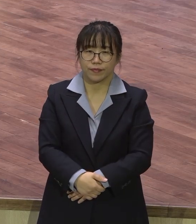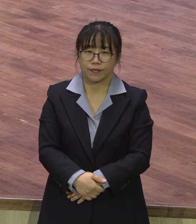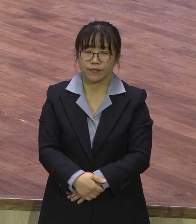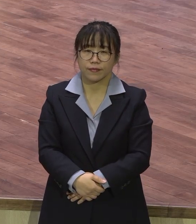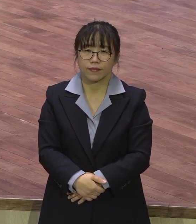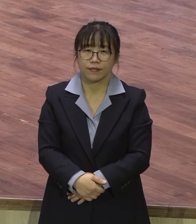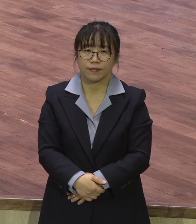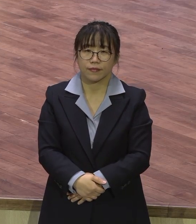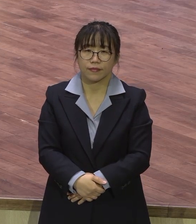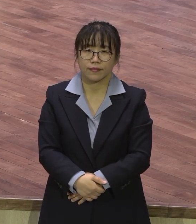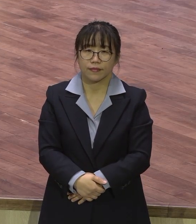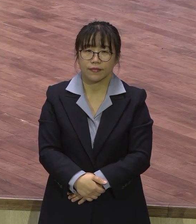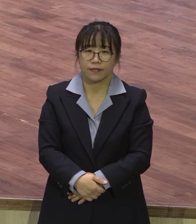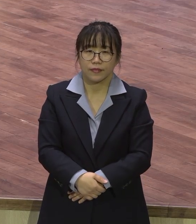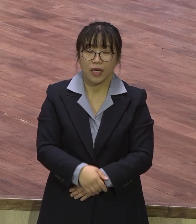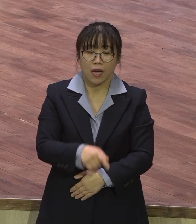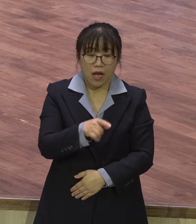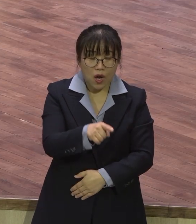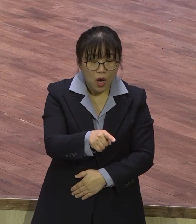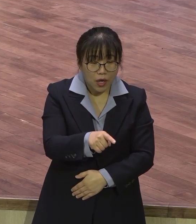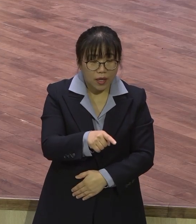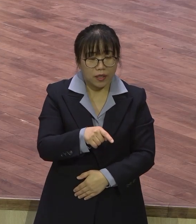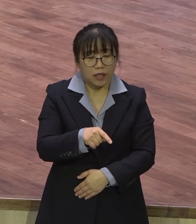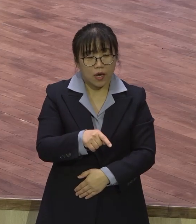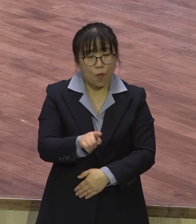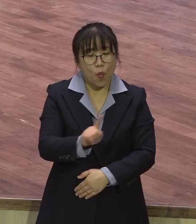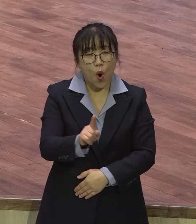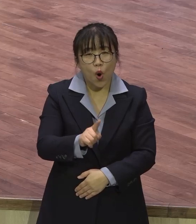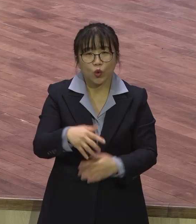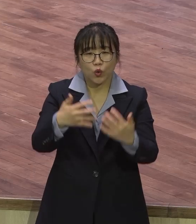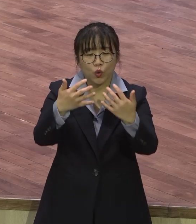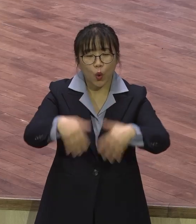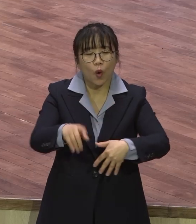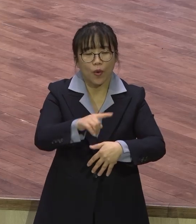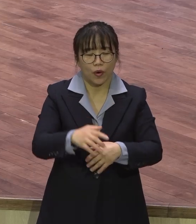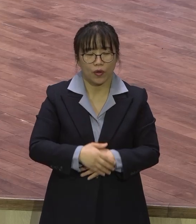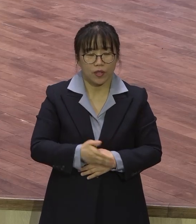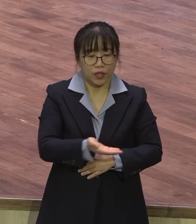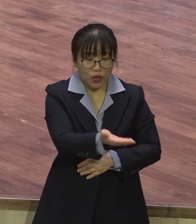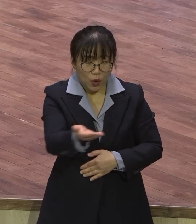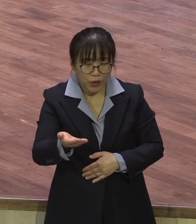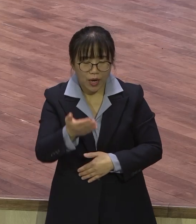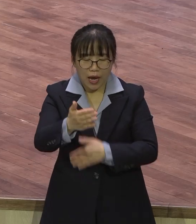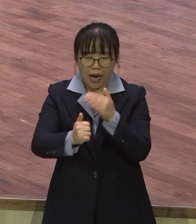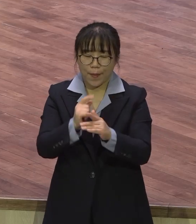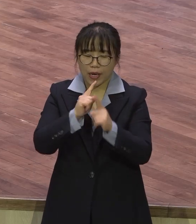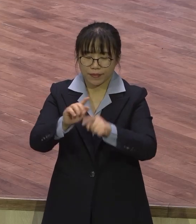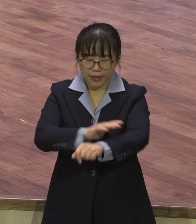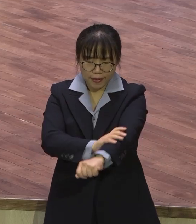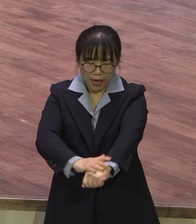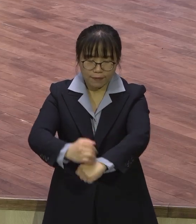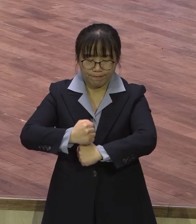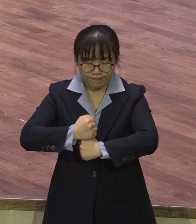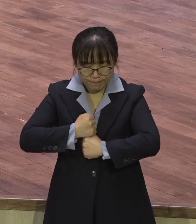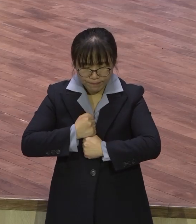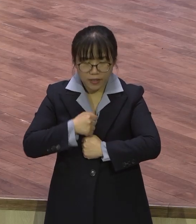그것이 뭐냐 바로 하나님의 말씀을 잘 듣고 하나님의 말씀을 잘 지키는 거예요